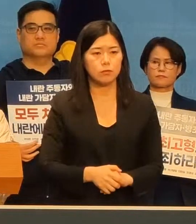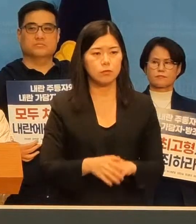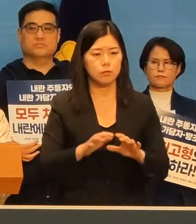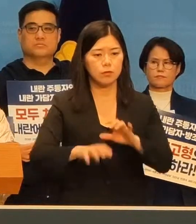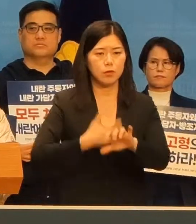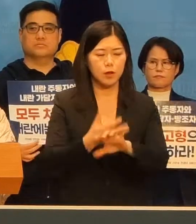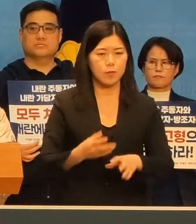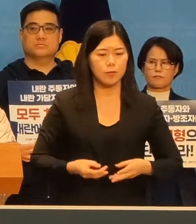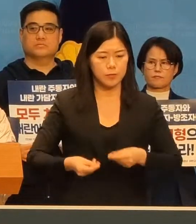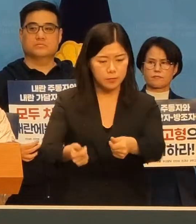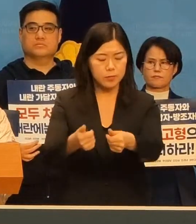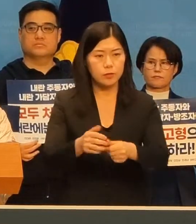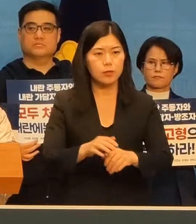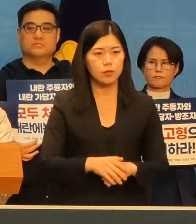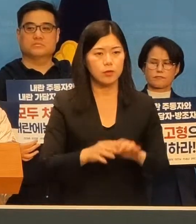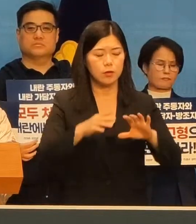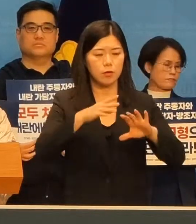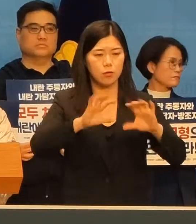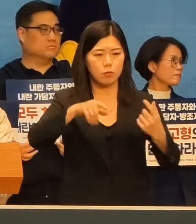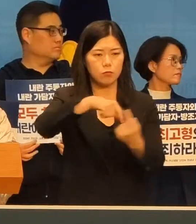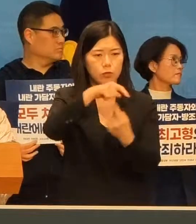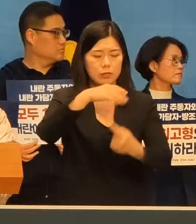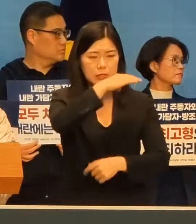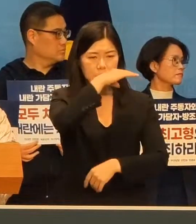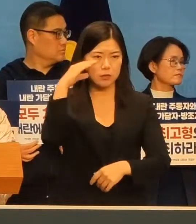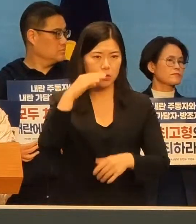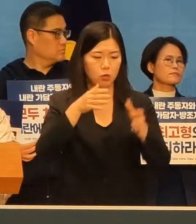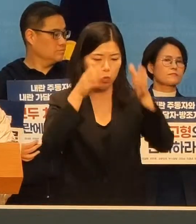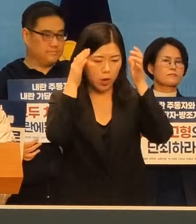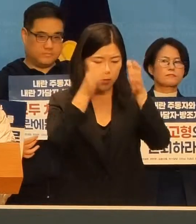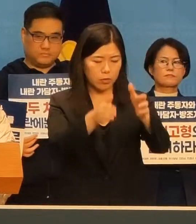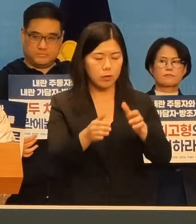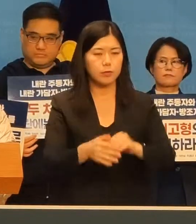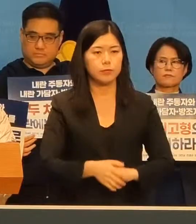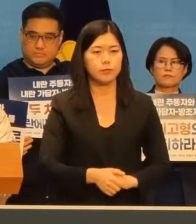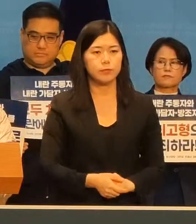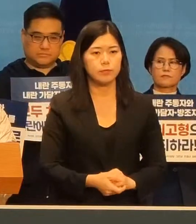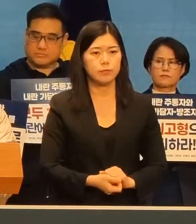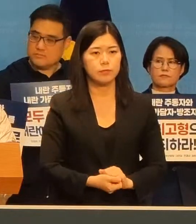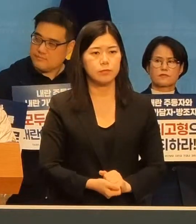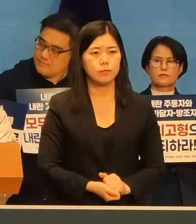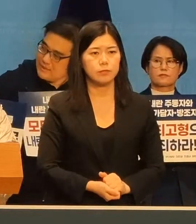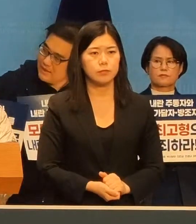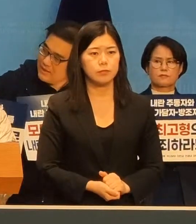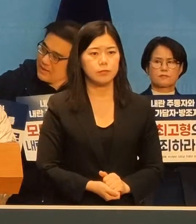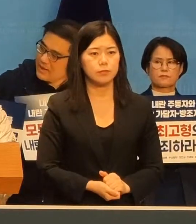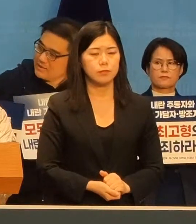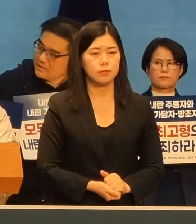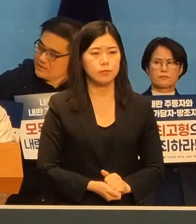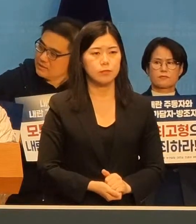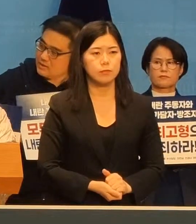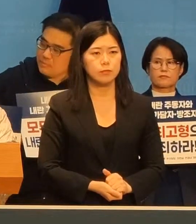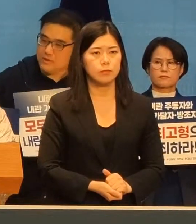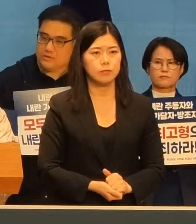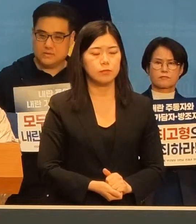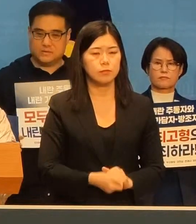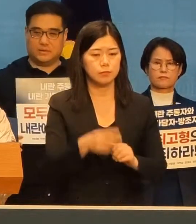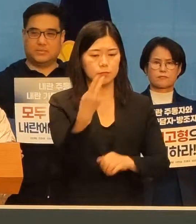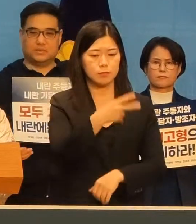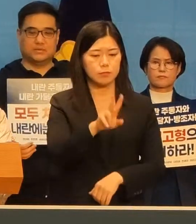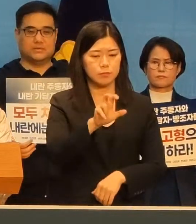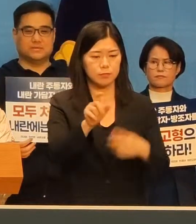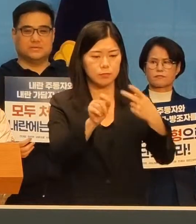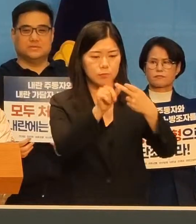종식을 통한 헌정 질서 회복에 집중하라. 집중하라! 집중하라! 집중하라!